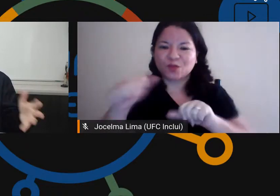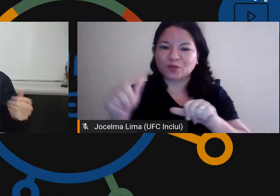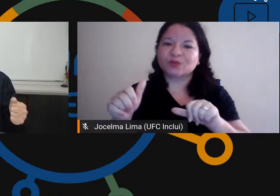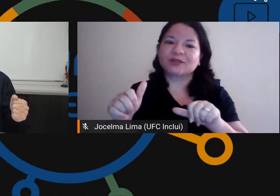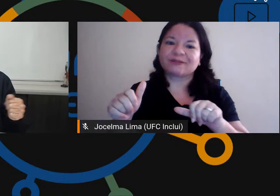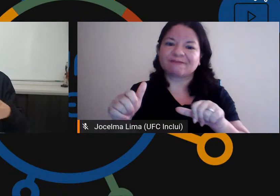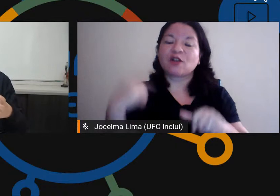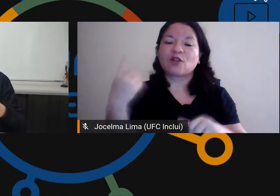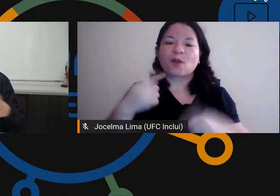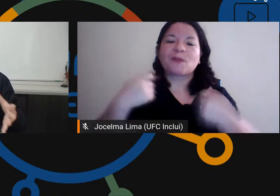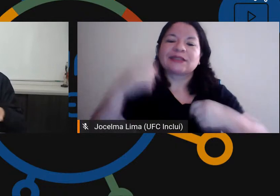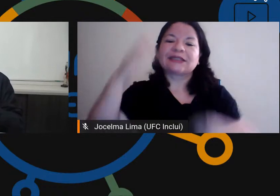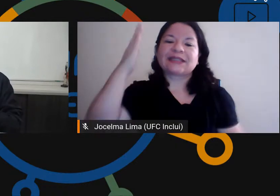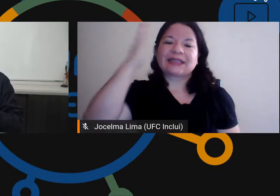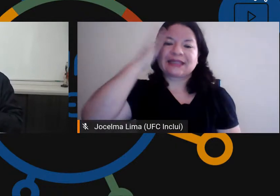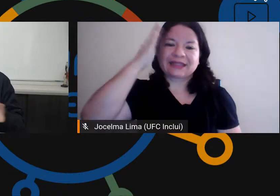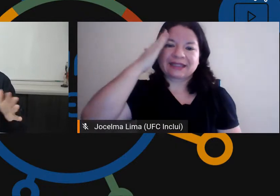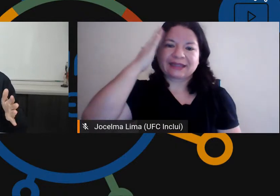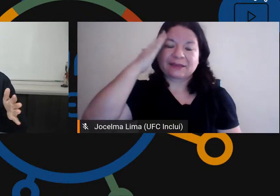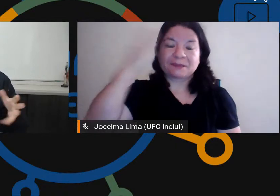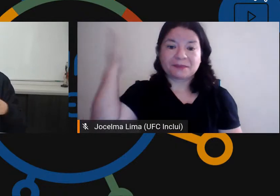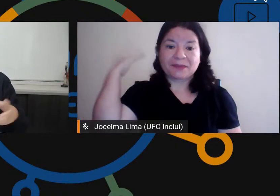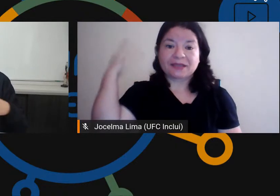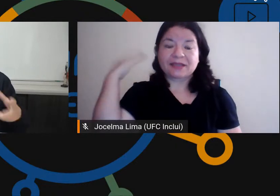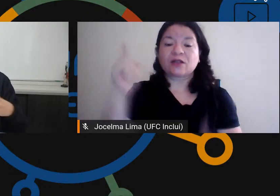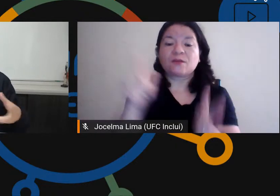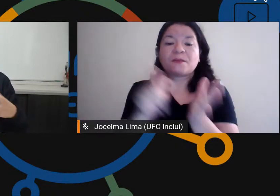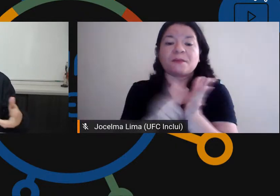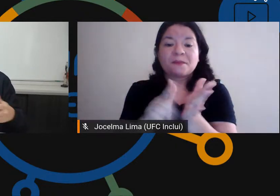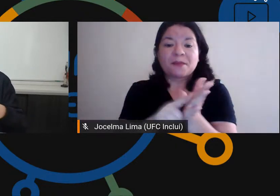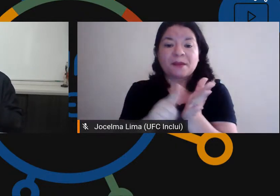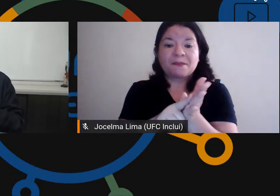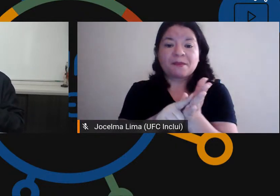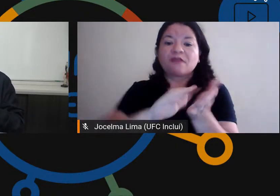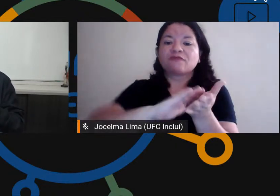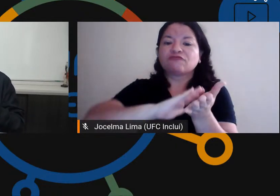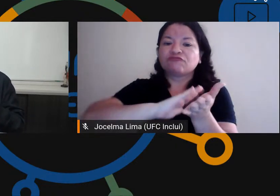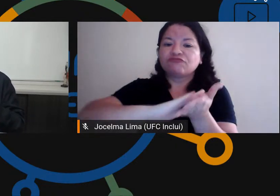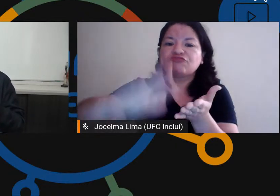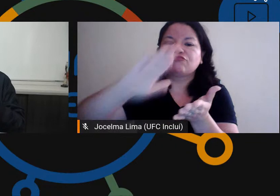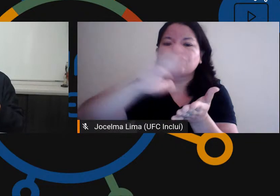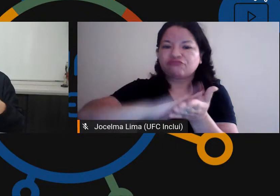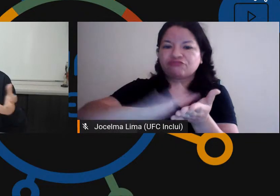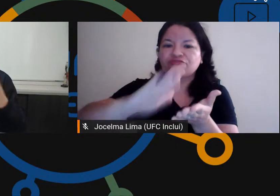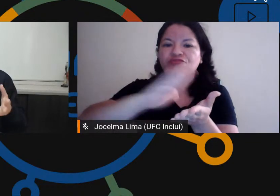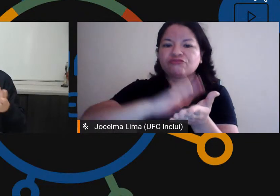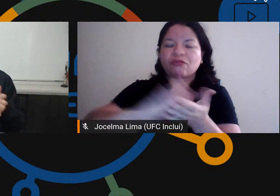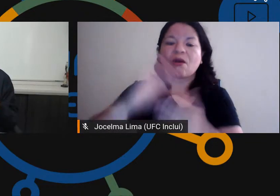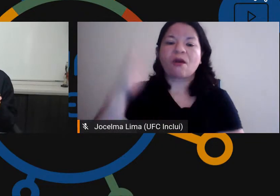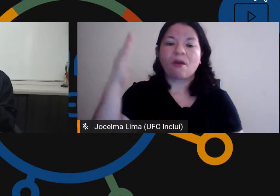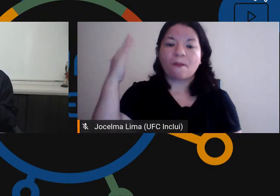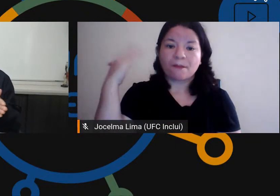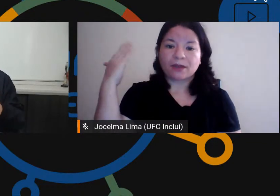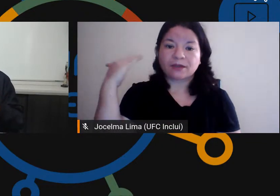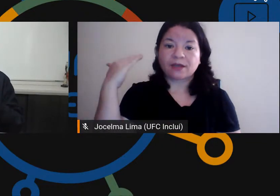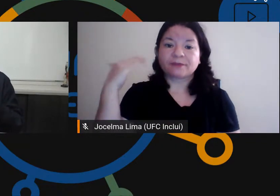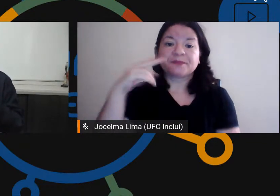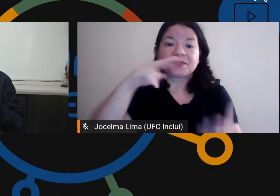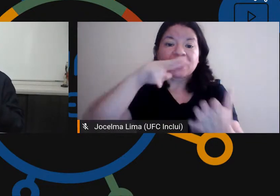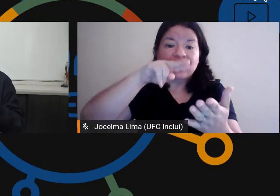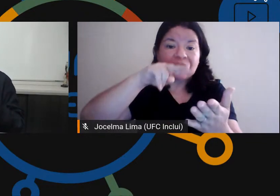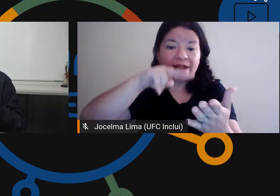temos que entender isso. Nós saímos do papel, onde a gente publicava em revistas de papel, né? a leitura tinha que ser na